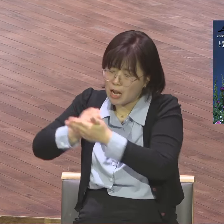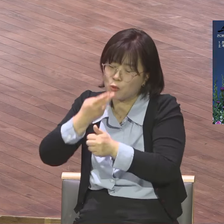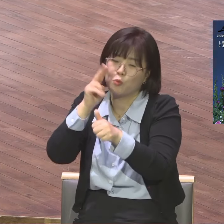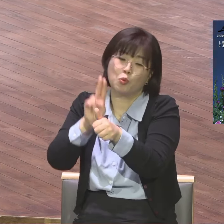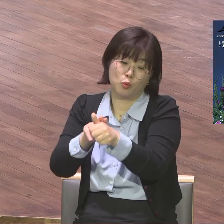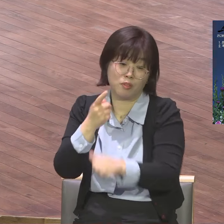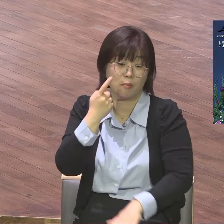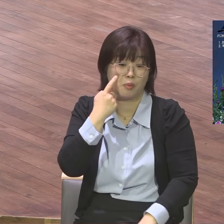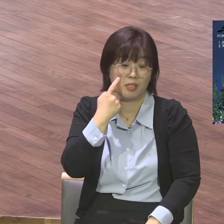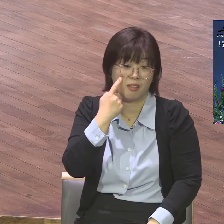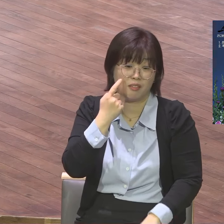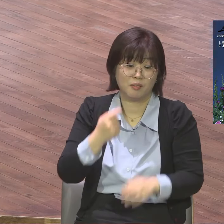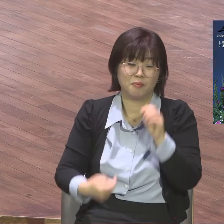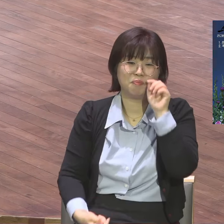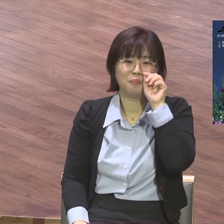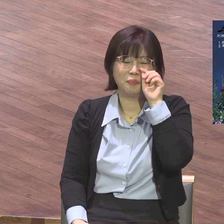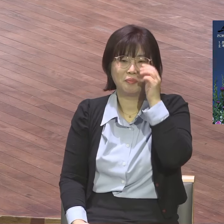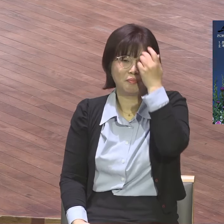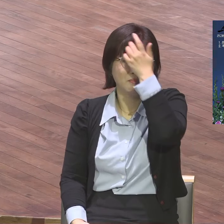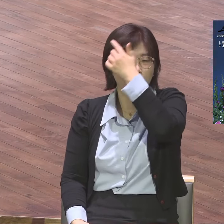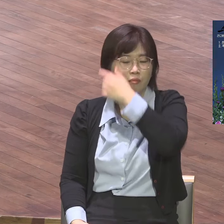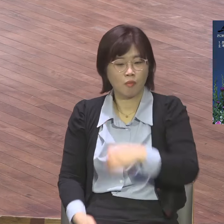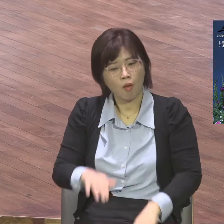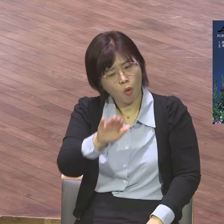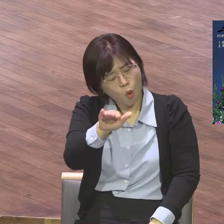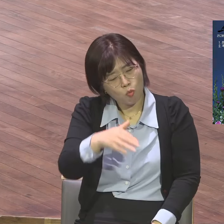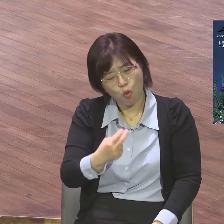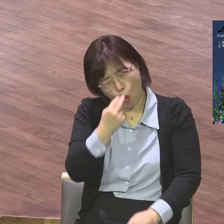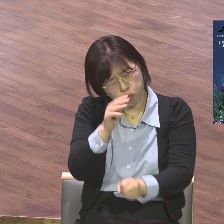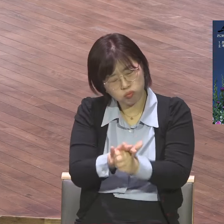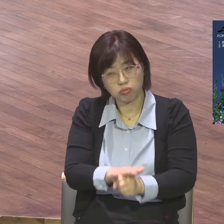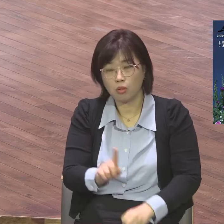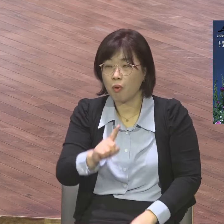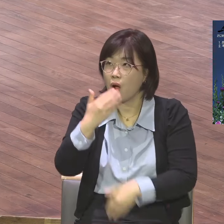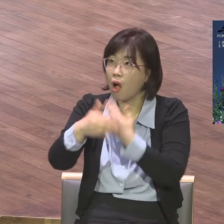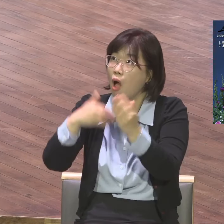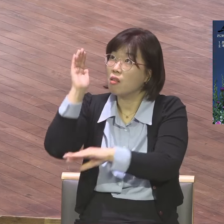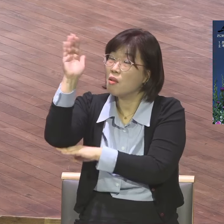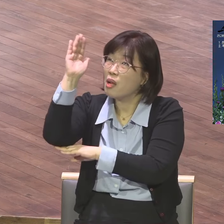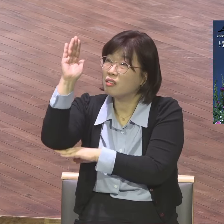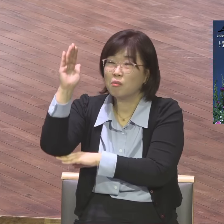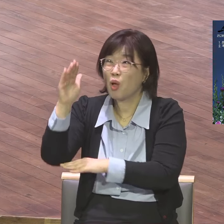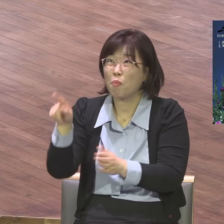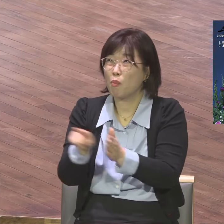놀러나 다니고 불신자처럼 살지 마. 그냥 믿지도 않으면서 뭘 왔다 갔다 해요.